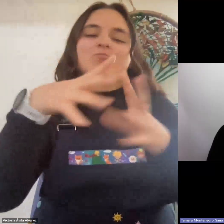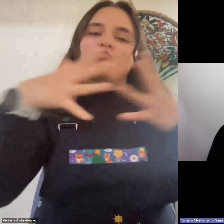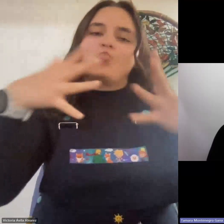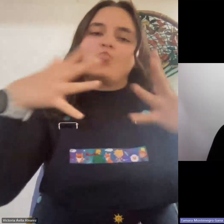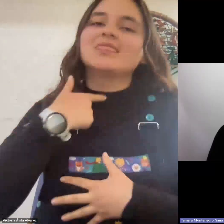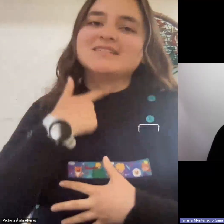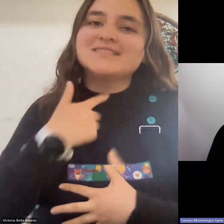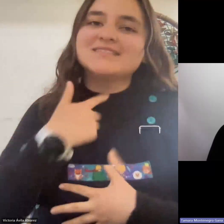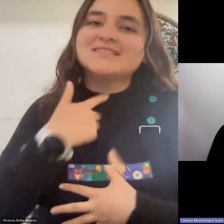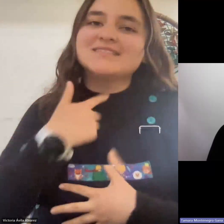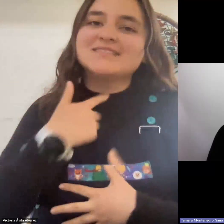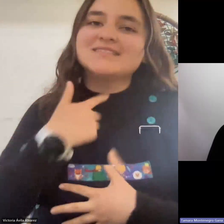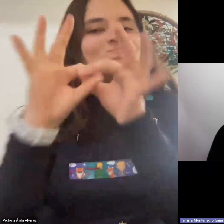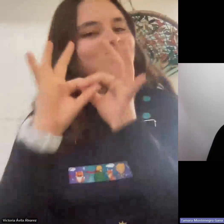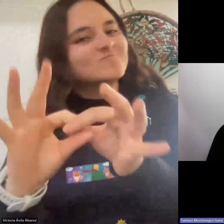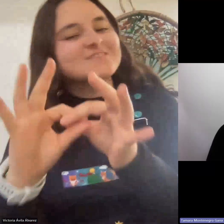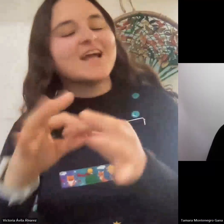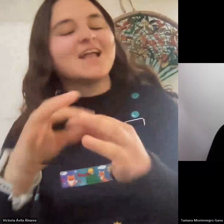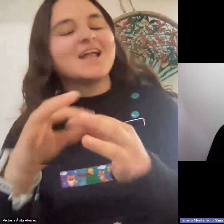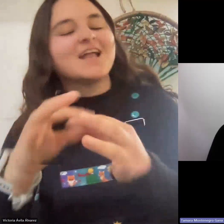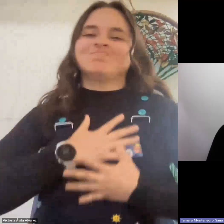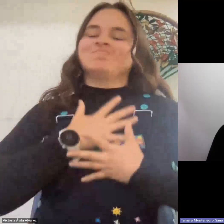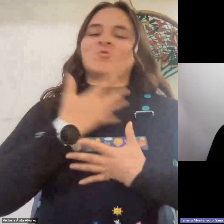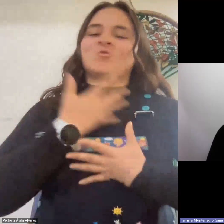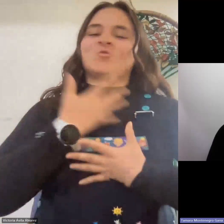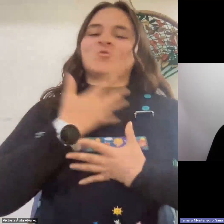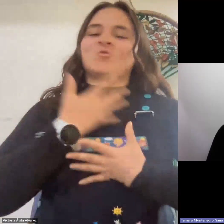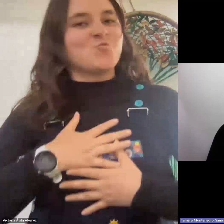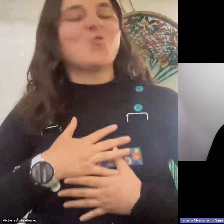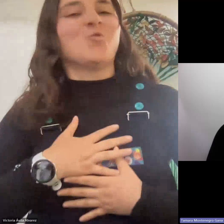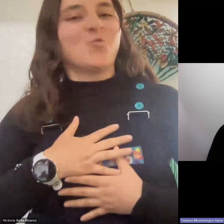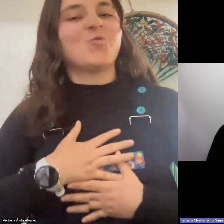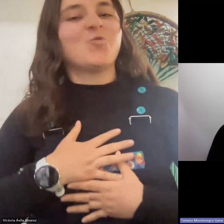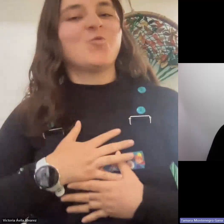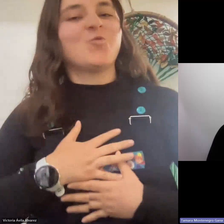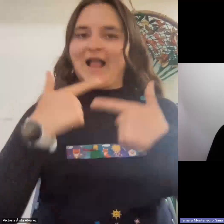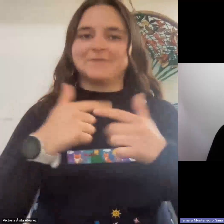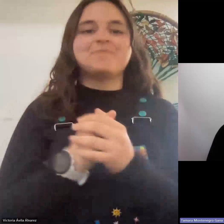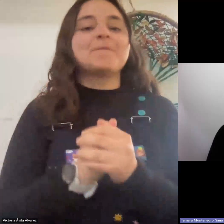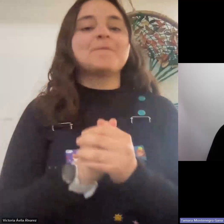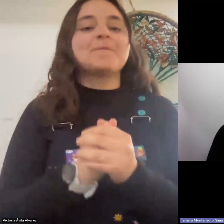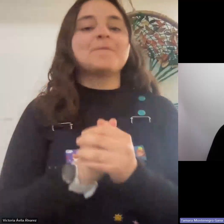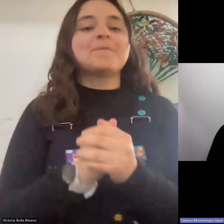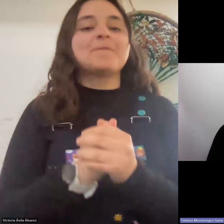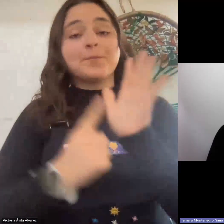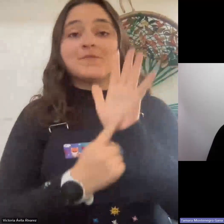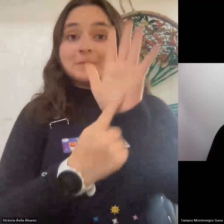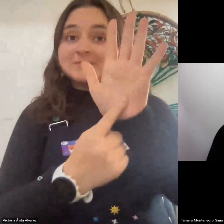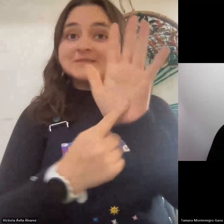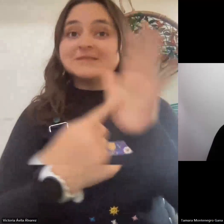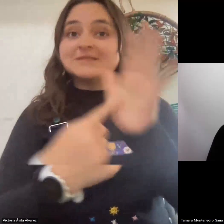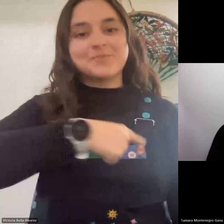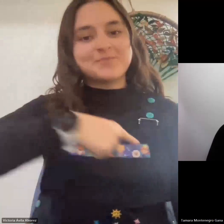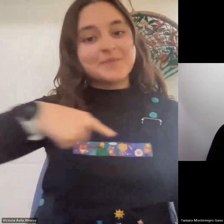invitado a esta charla, a poder participar y contarles, así que es muy interesante, estoy muy agradecida.